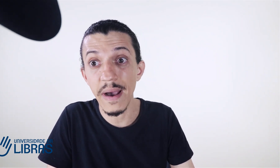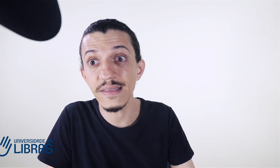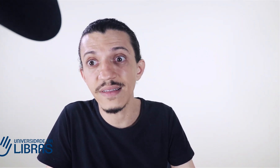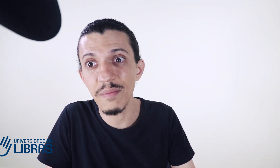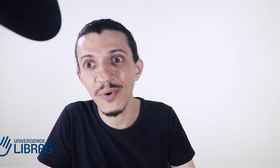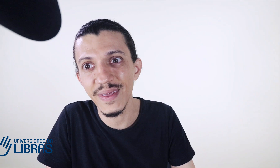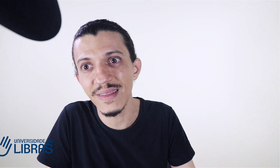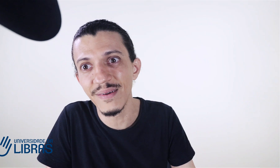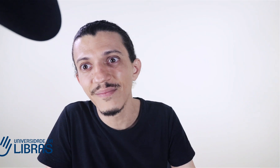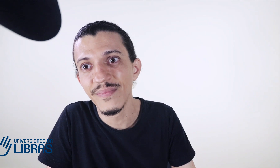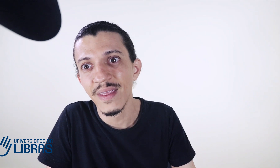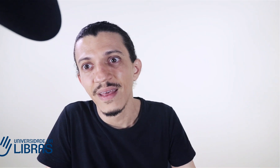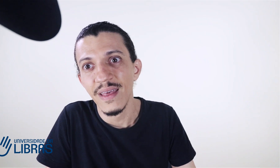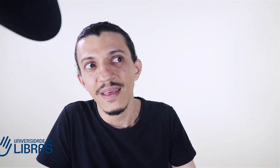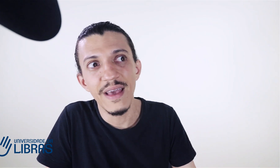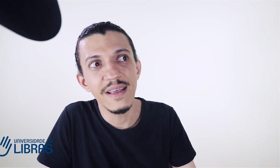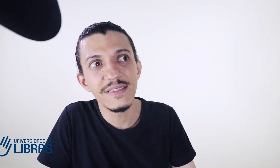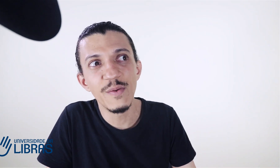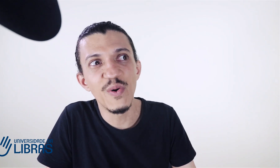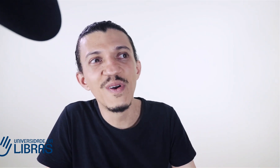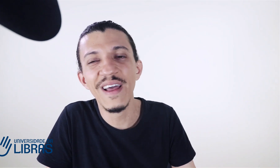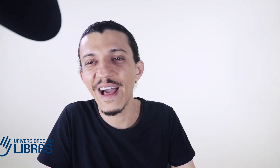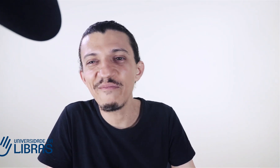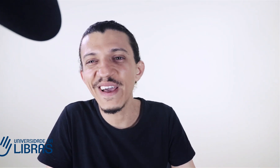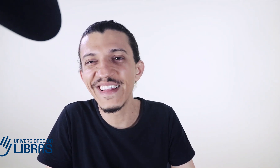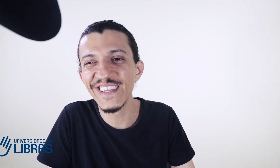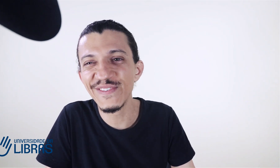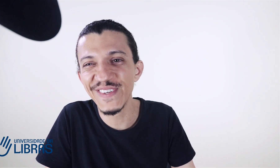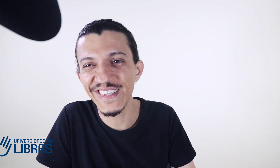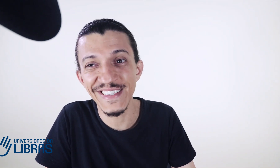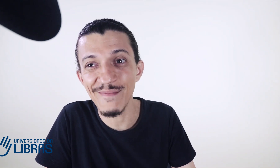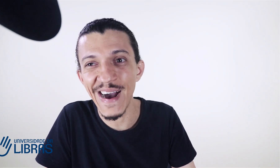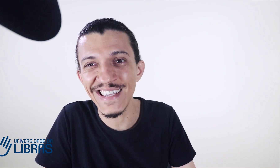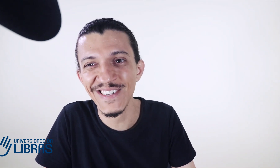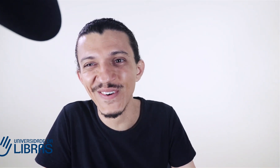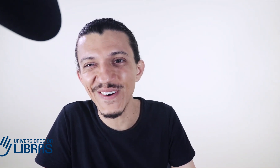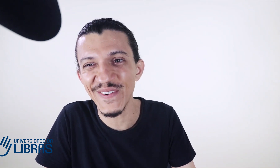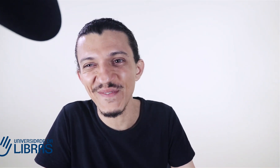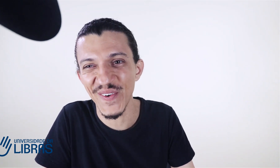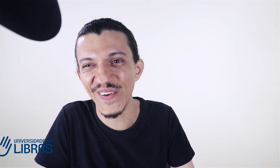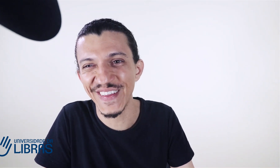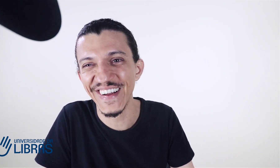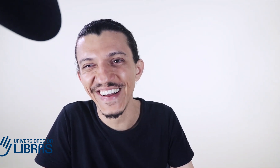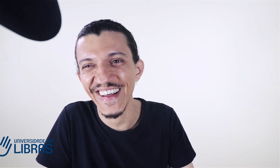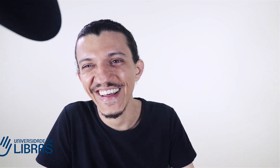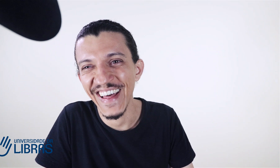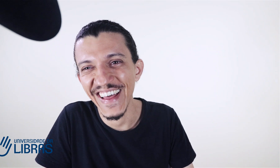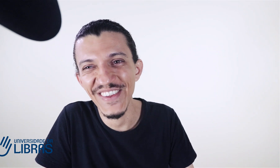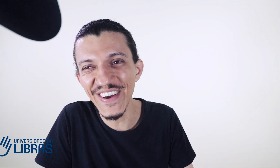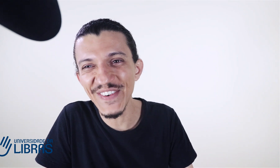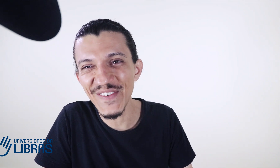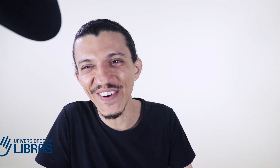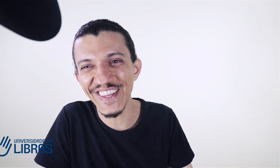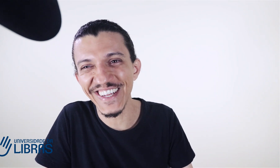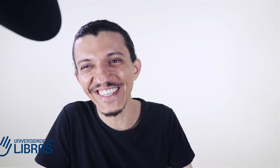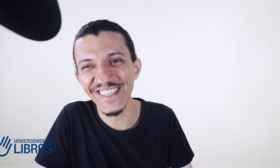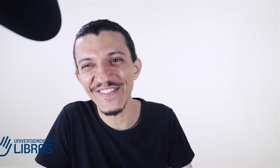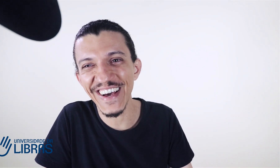mais tempo ainda. E aí, tipo, é a perder de vista. Essa base nunca fica pronta. Nunca fica pronta. Você fica lá a